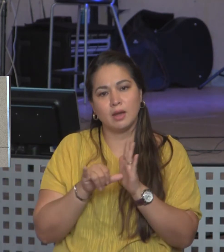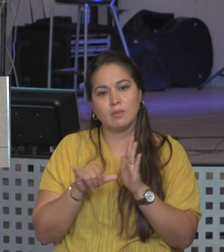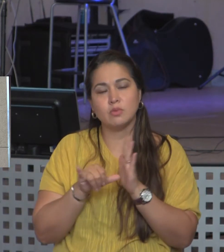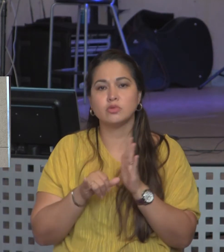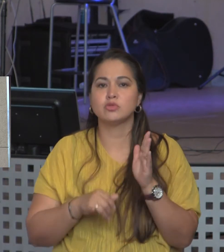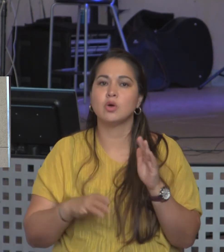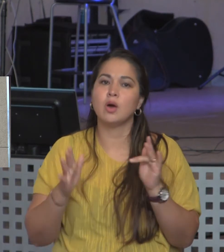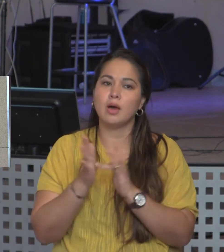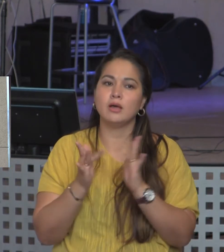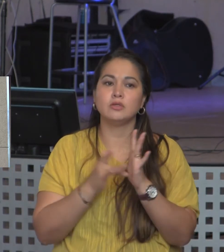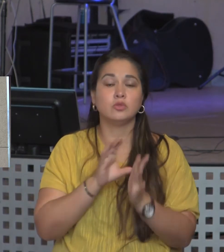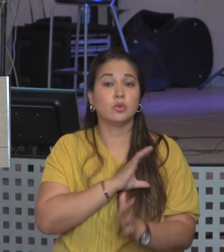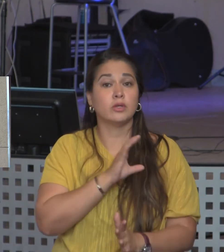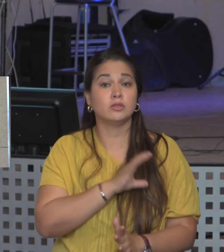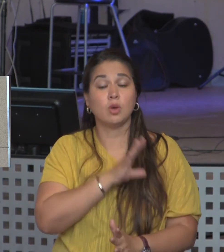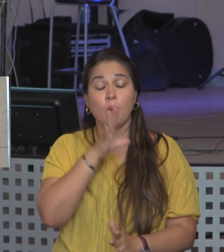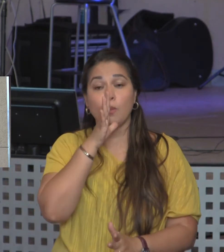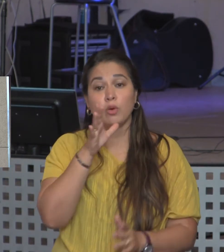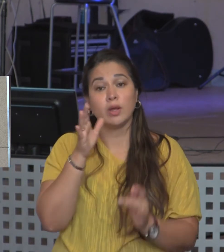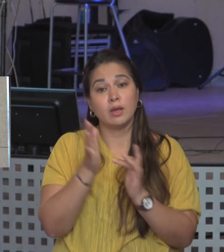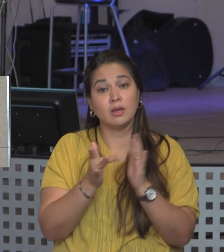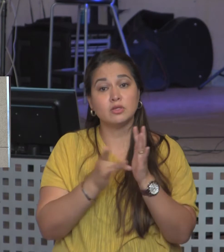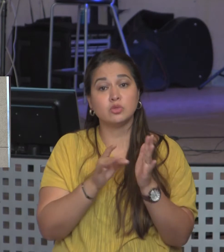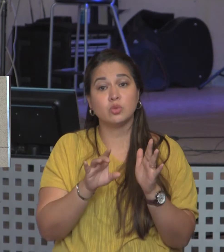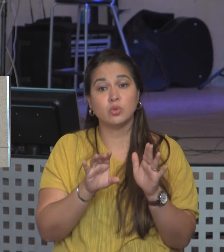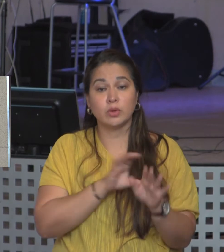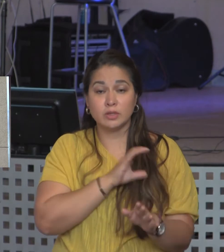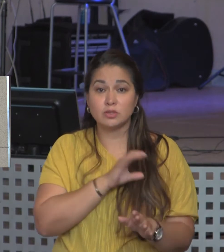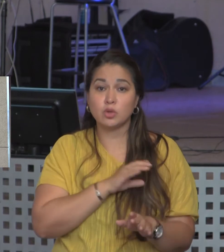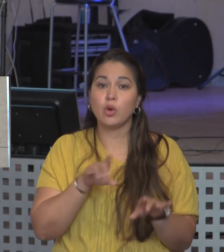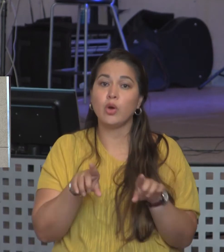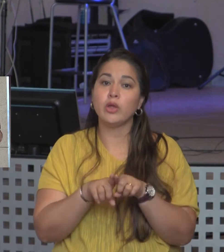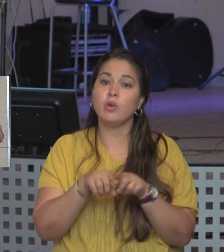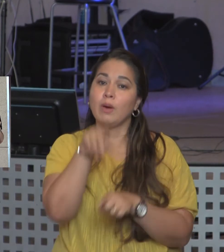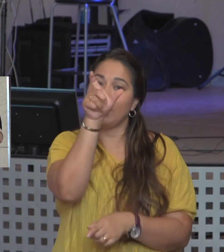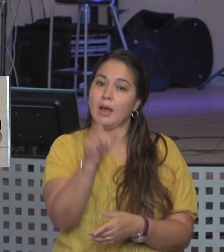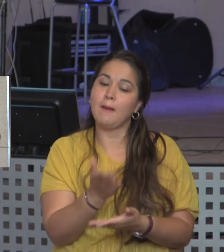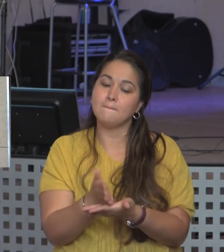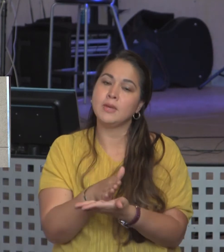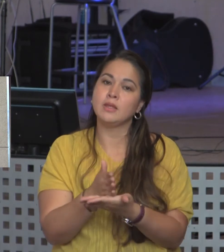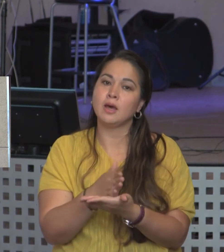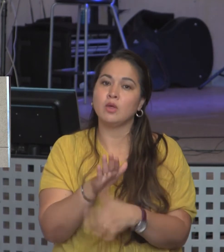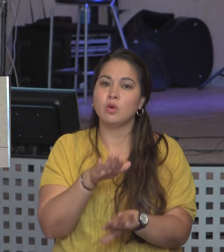pacto. Y aquí es donde quiero sacar